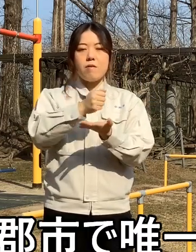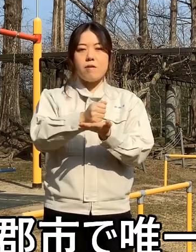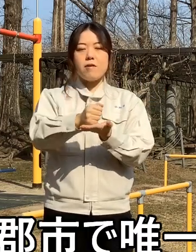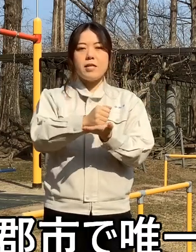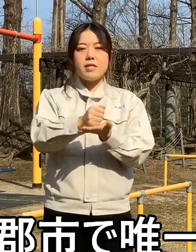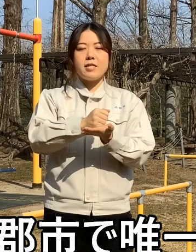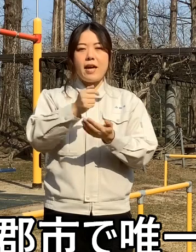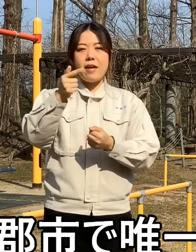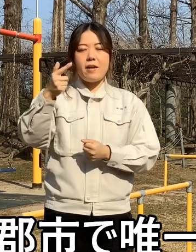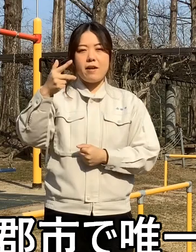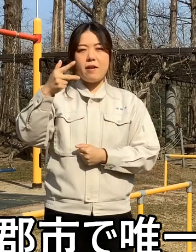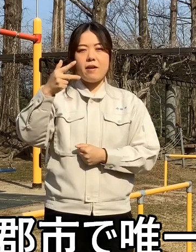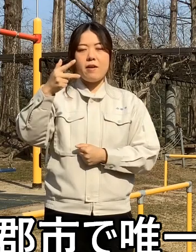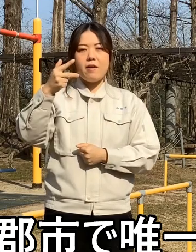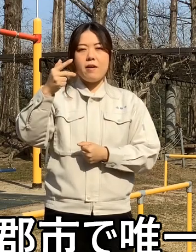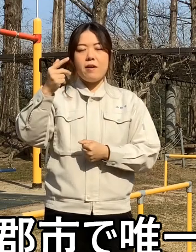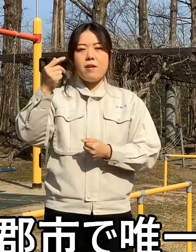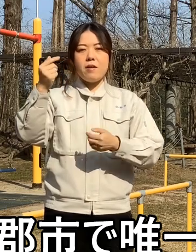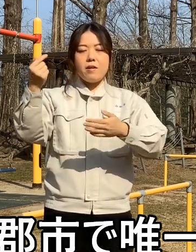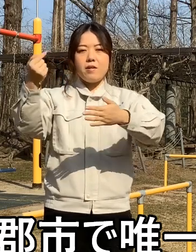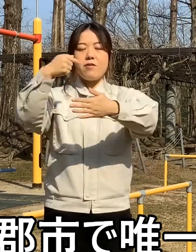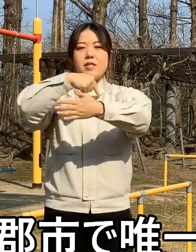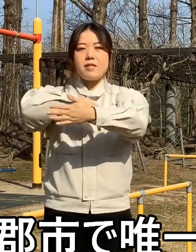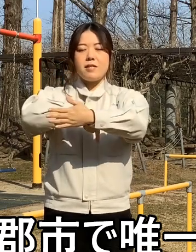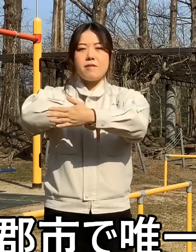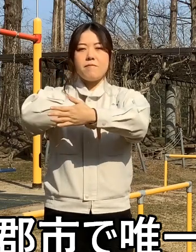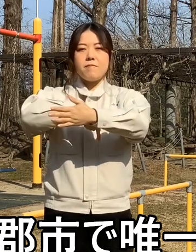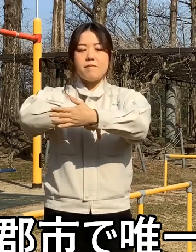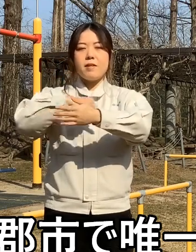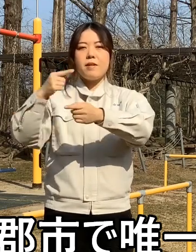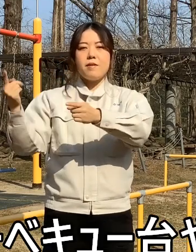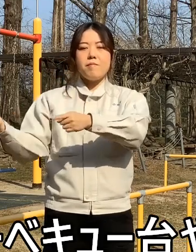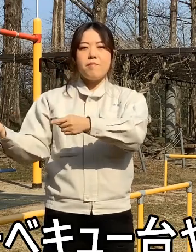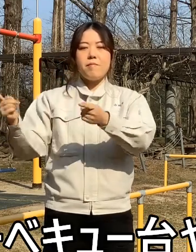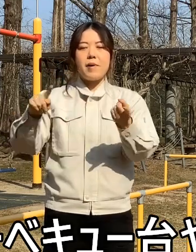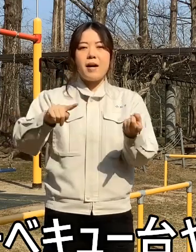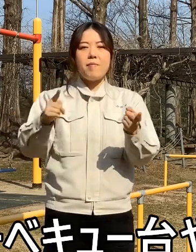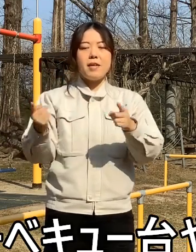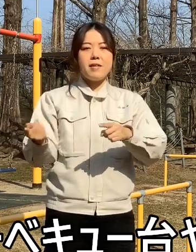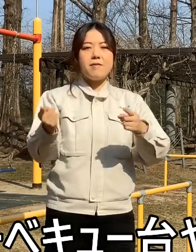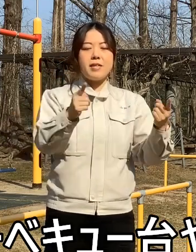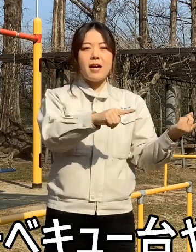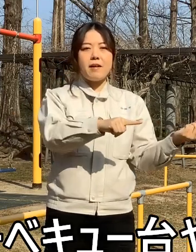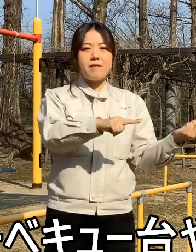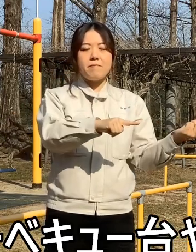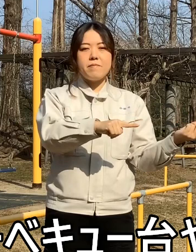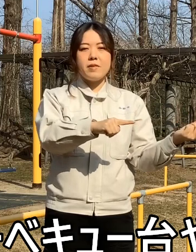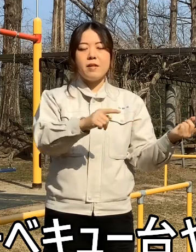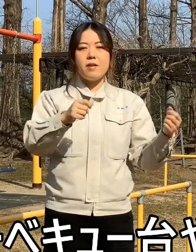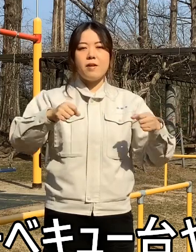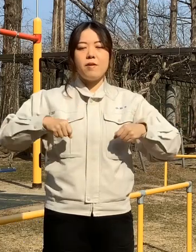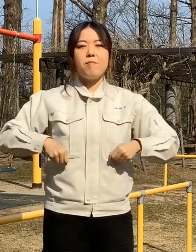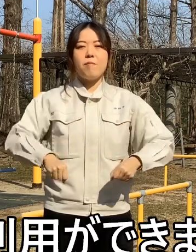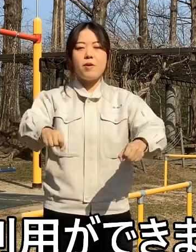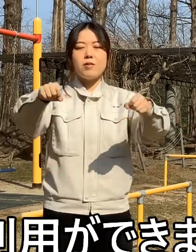小郡市で唯一バーベキューやボート